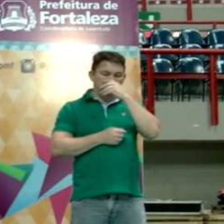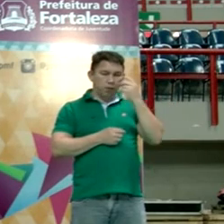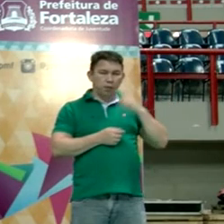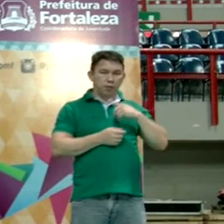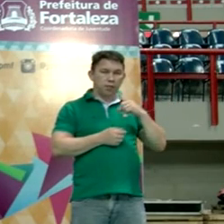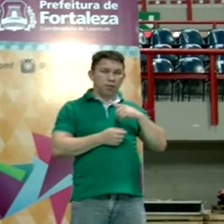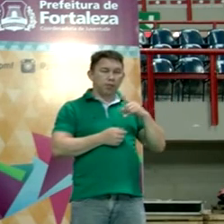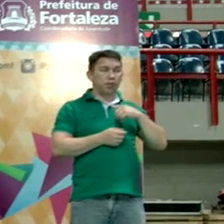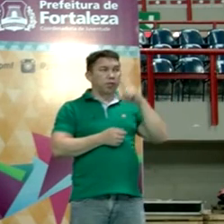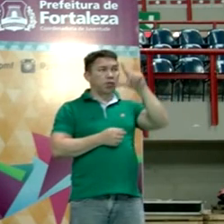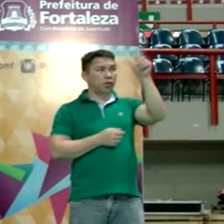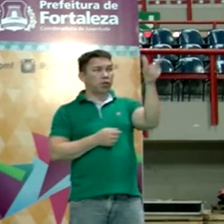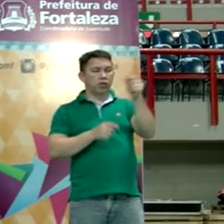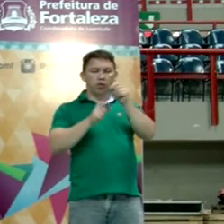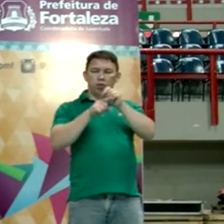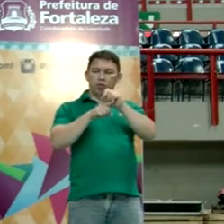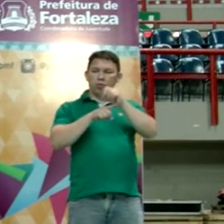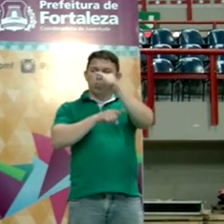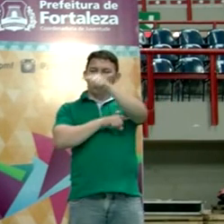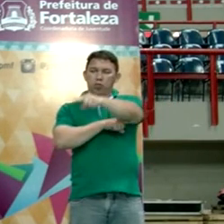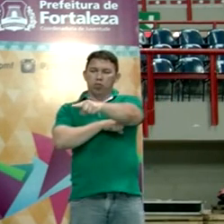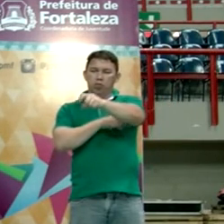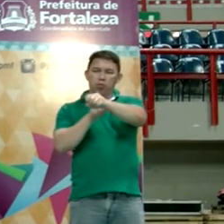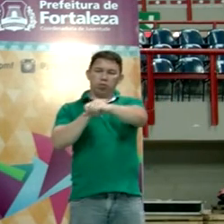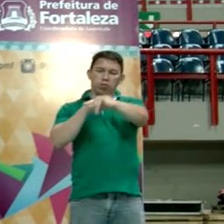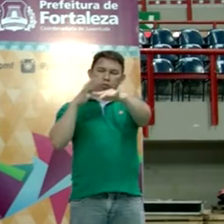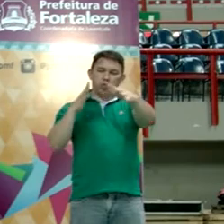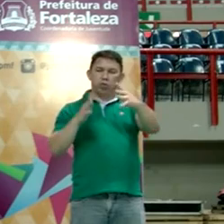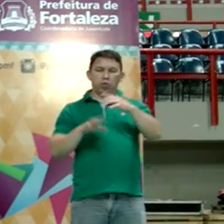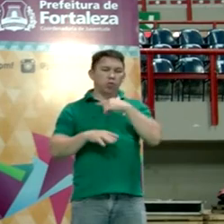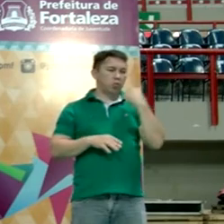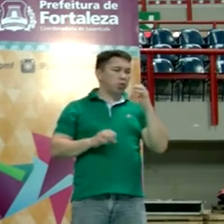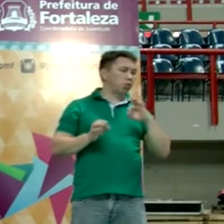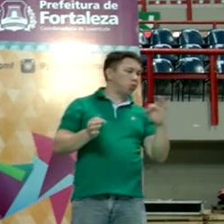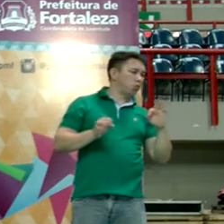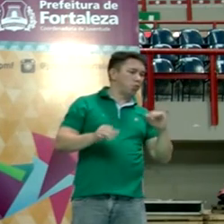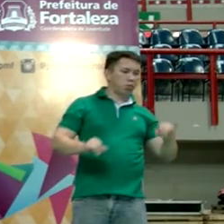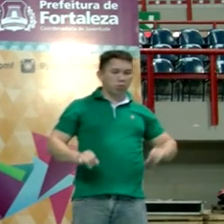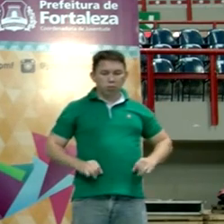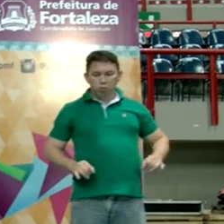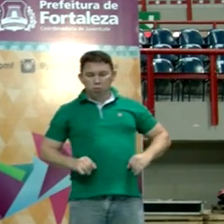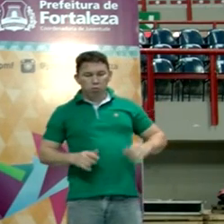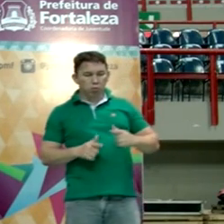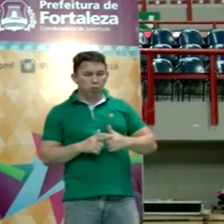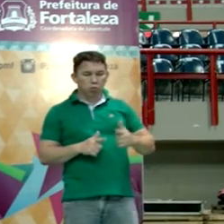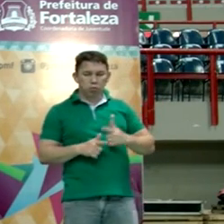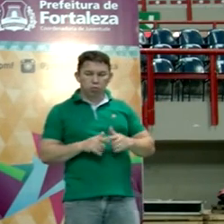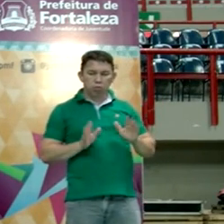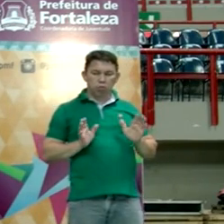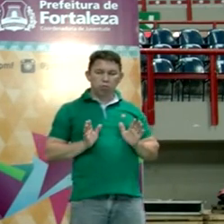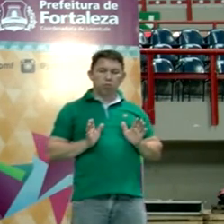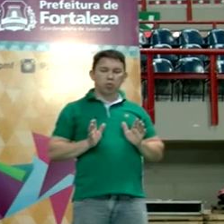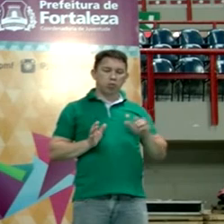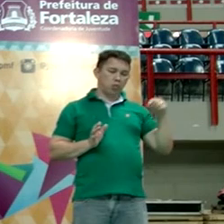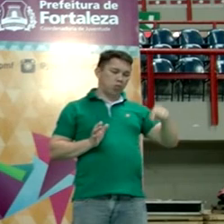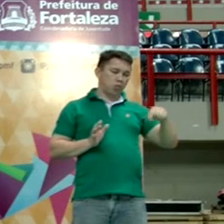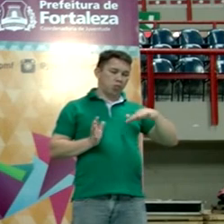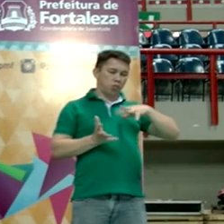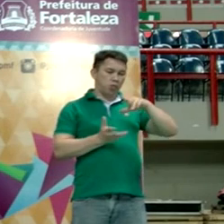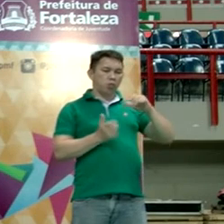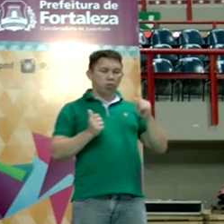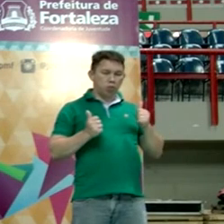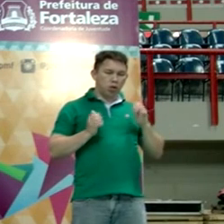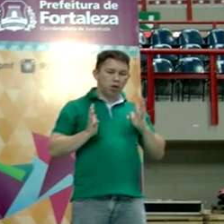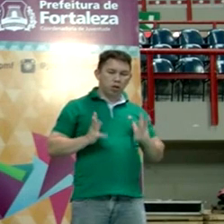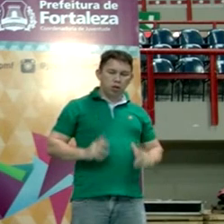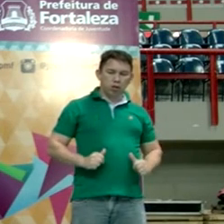gente joga lá uma bomba lá, para ver se funciona o negócio. Lá a gente explode, não vai morrer ninguém, não vai sofrer ninguém, não vai ter nenhum dano. E aí quando for usar aqui na Terra, a coisa já vai